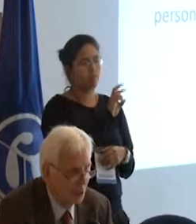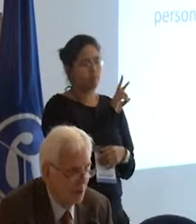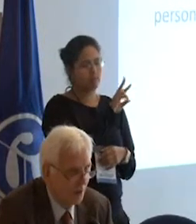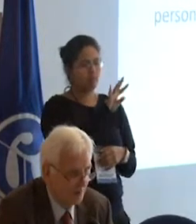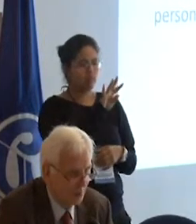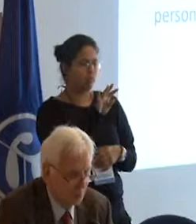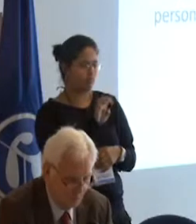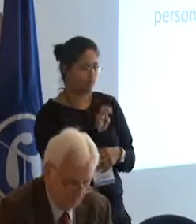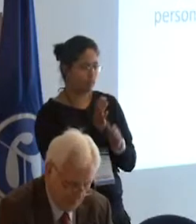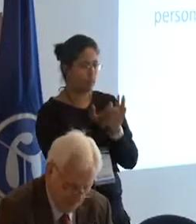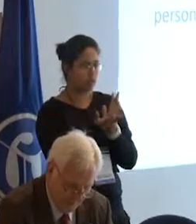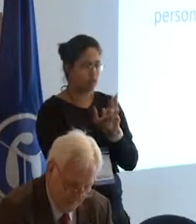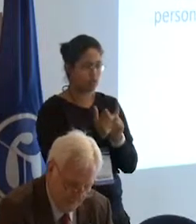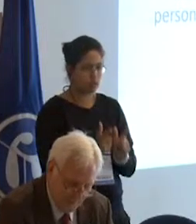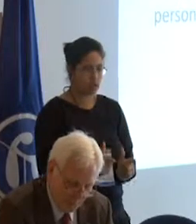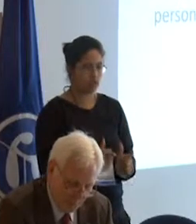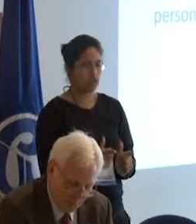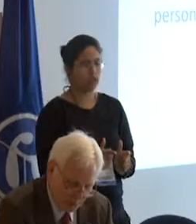alumnos.